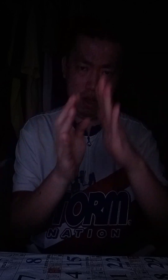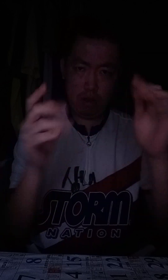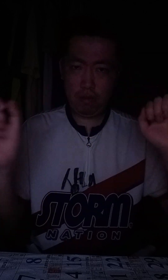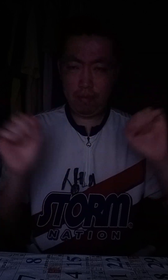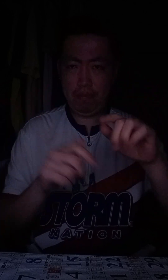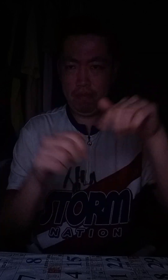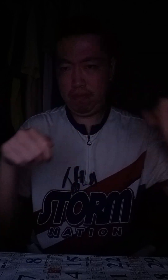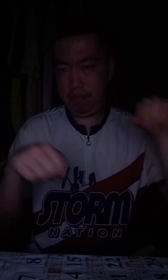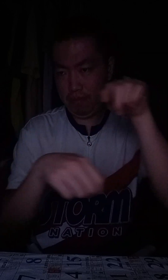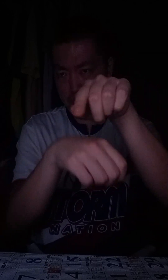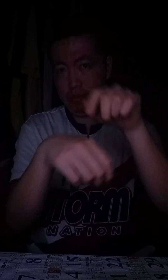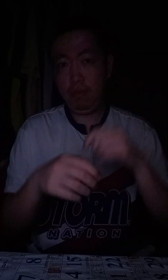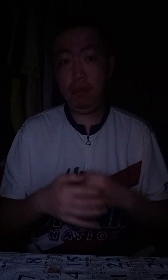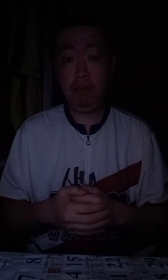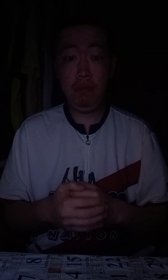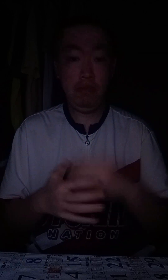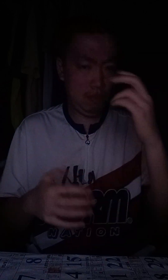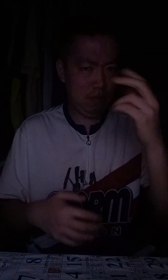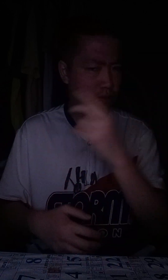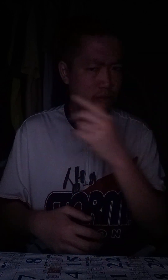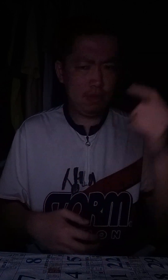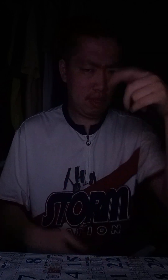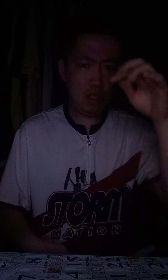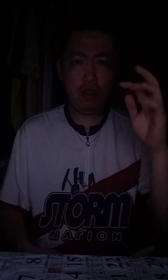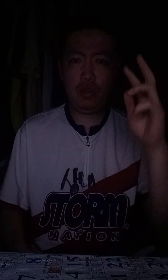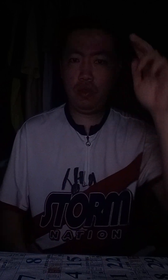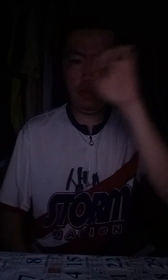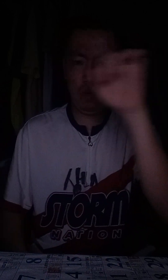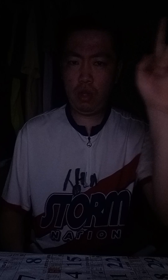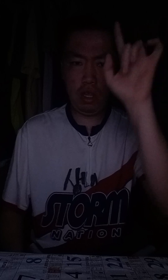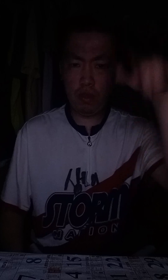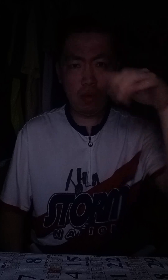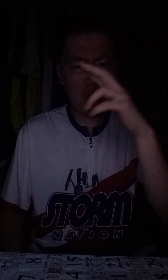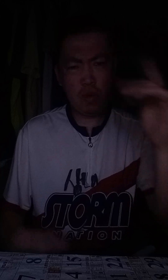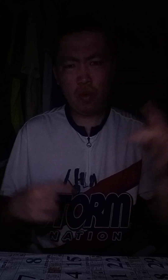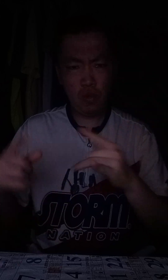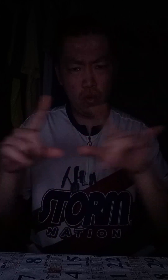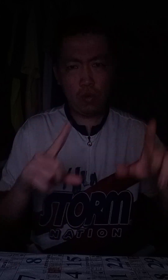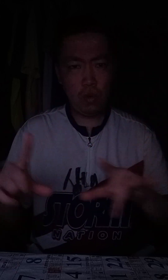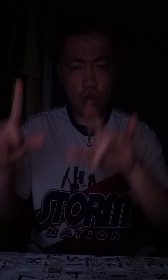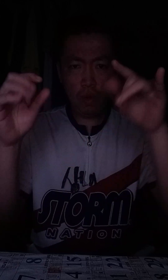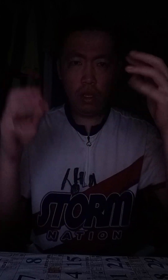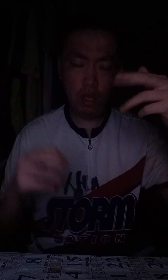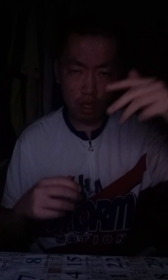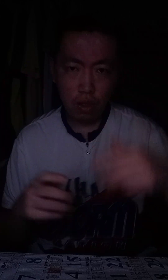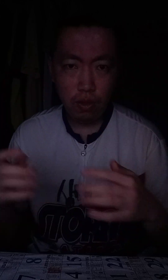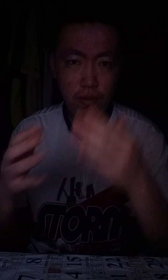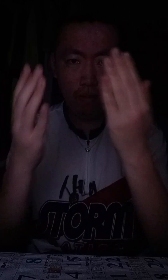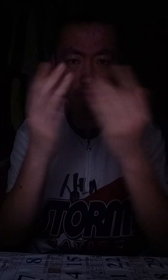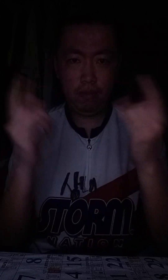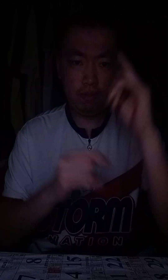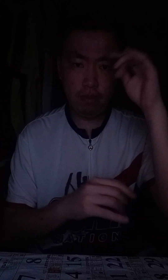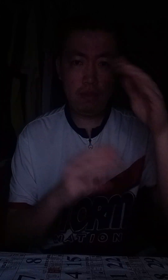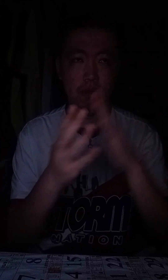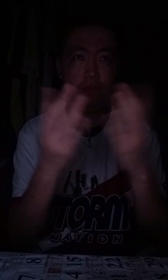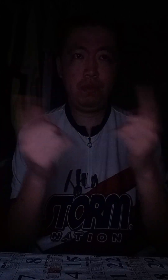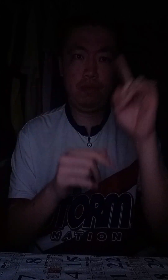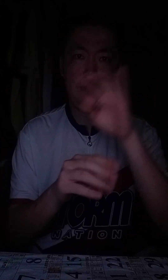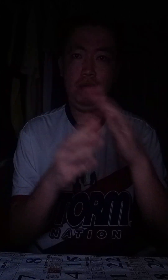덮쳤습니다. 사고 원인이 분명치 않아서 경찰은 70대 버스 운전사의 건강 상태를 살펴보고 있습니다. KNN 김상철